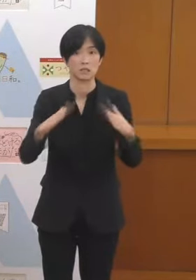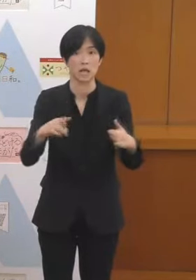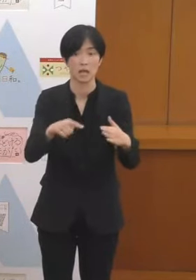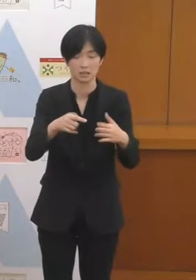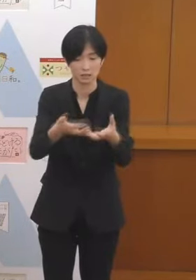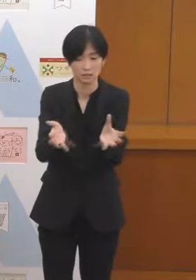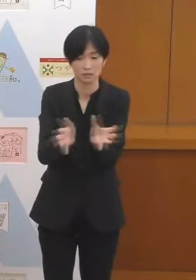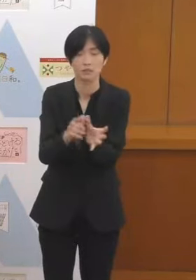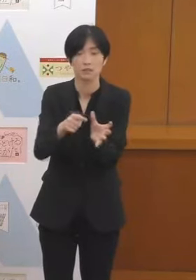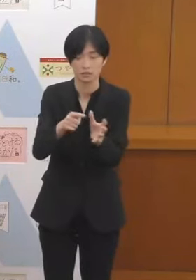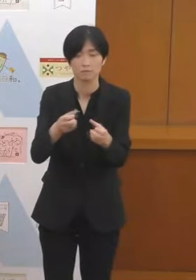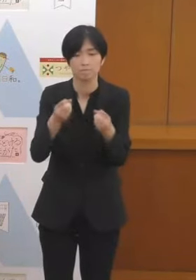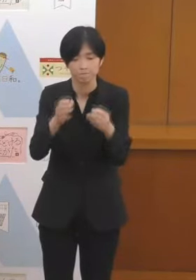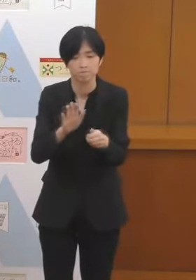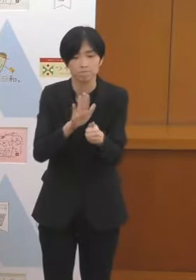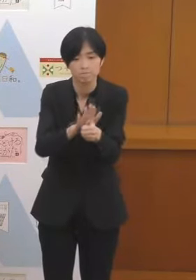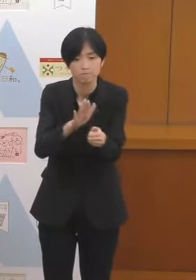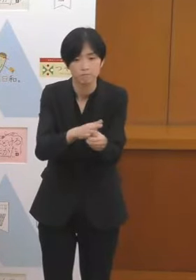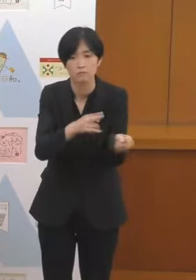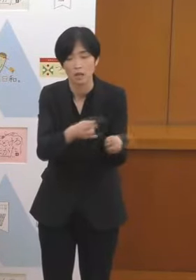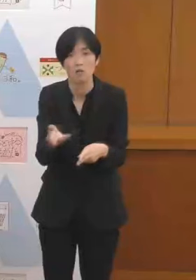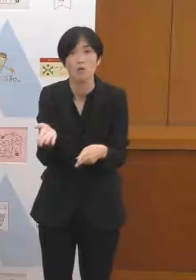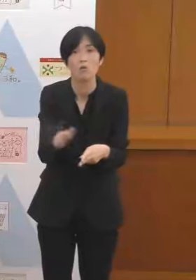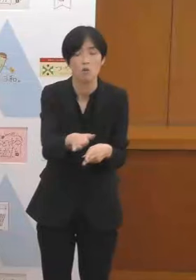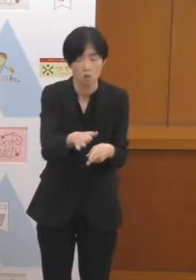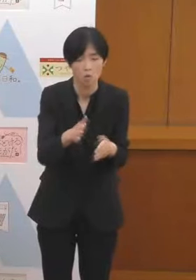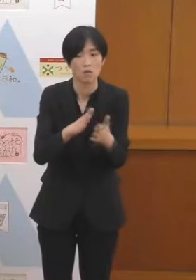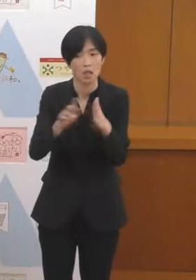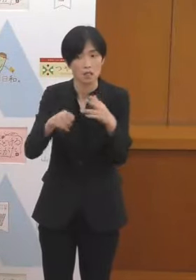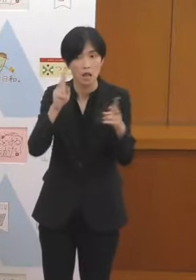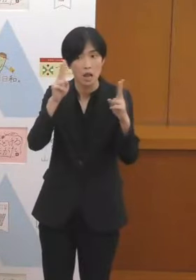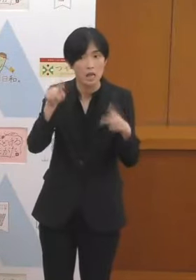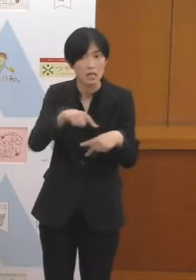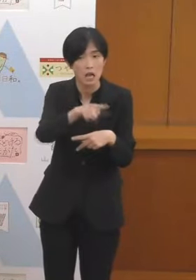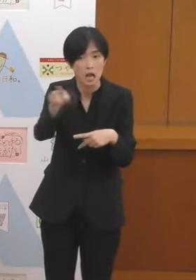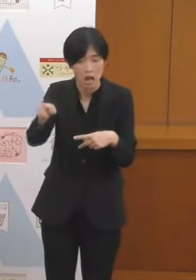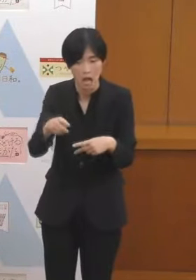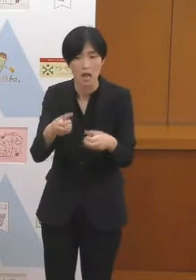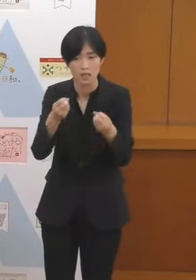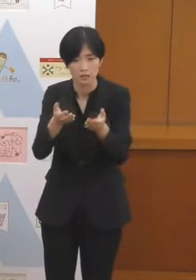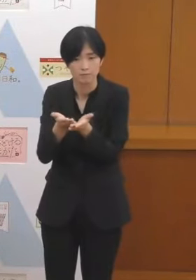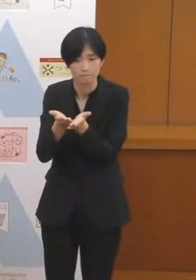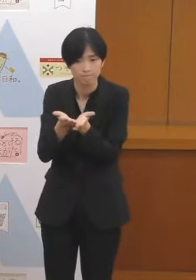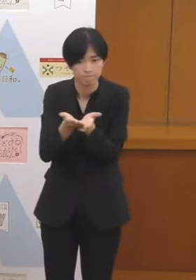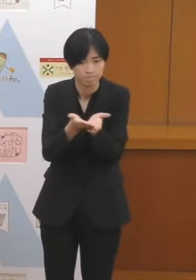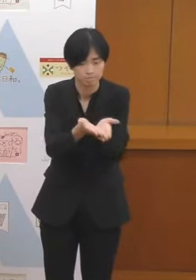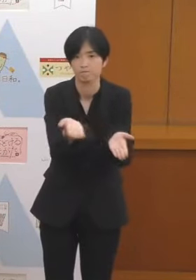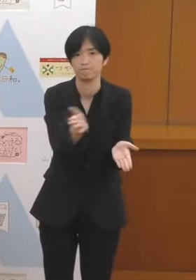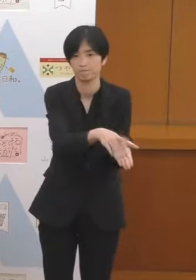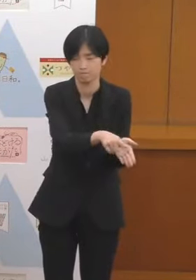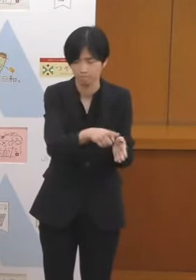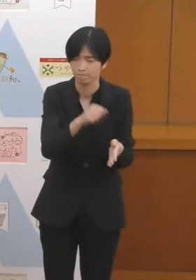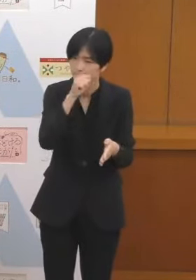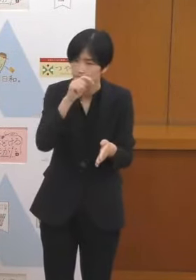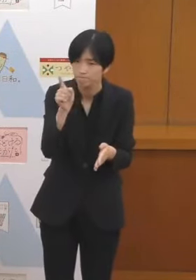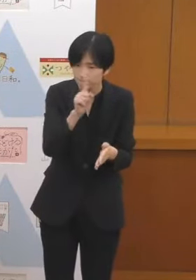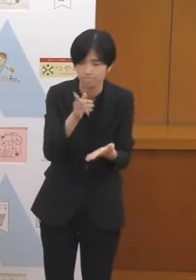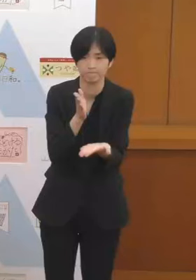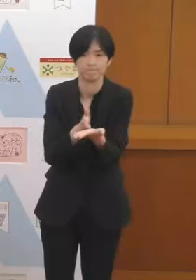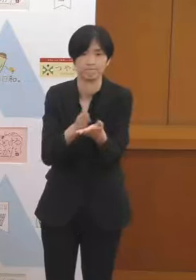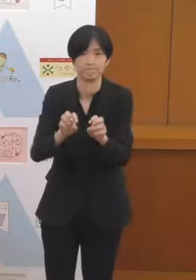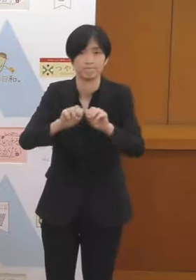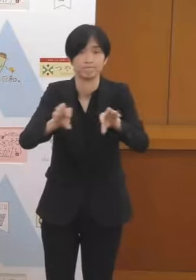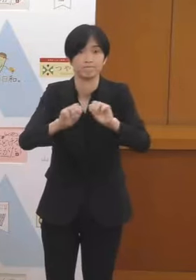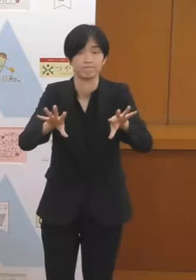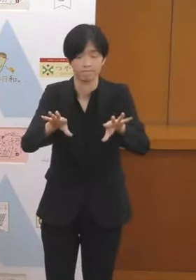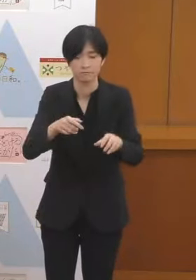の創設なども行いながら県内企業に対して新規路解説によるメリットを広く周知